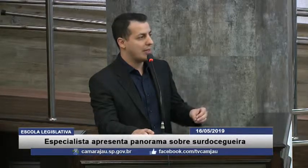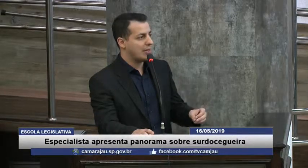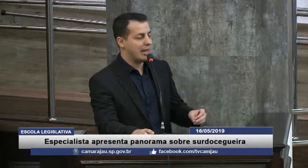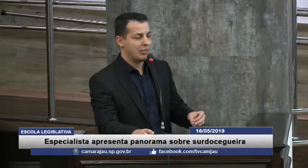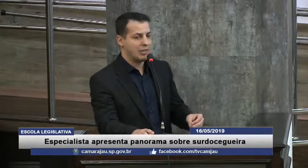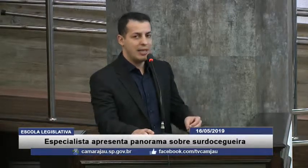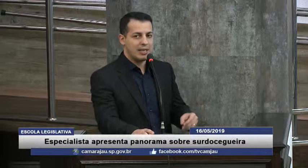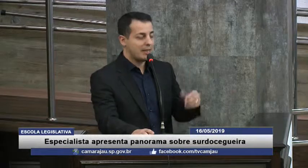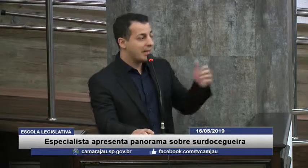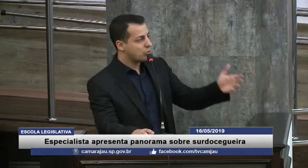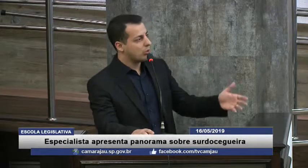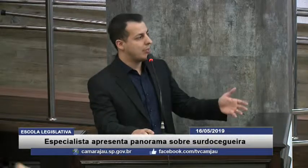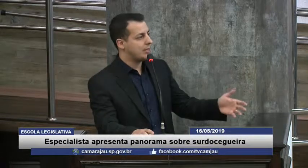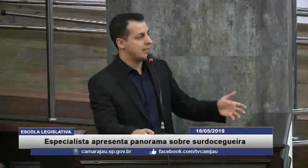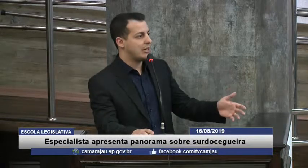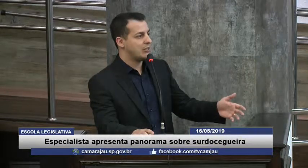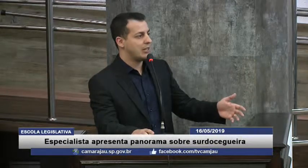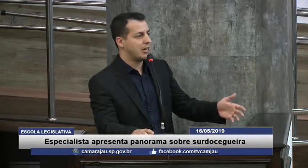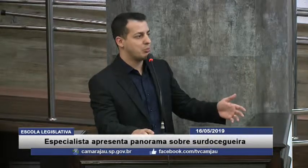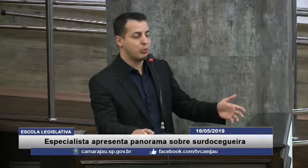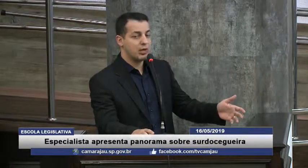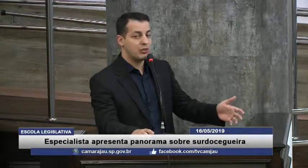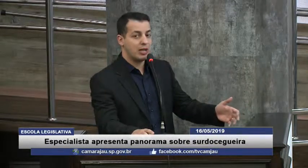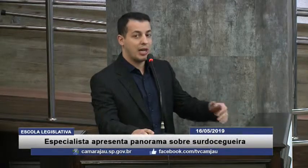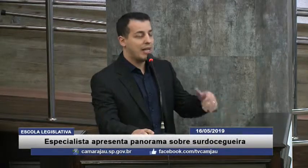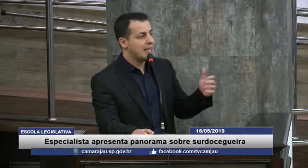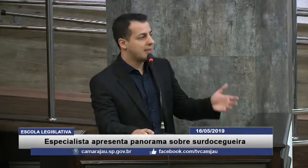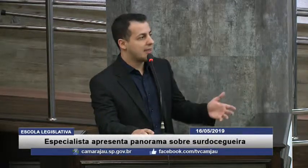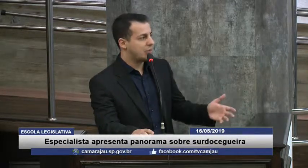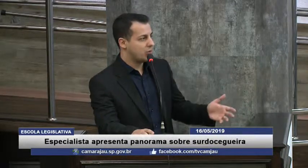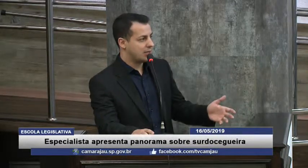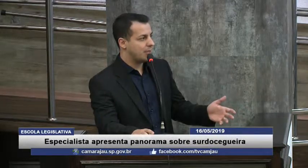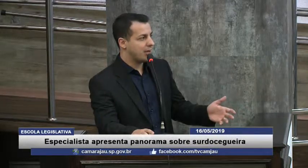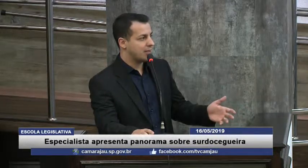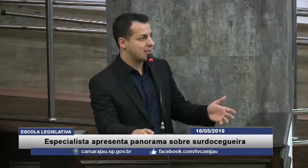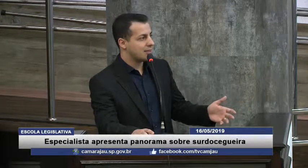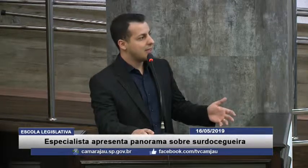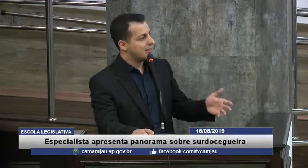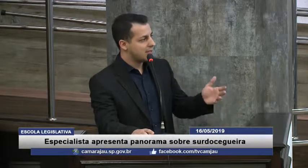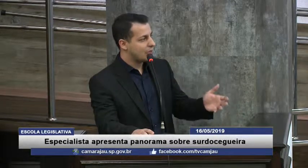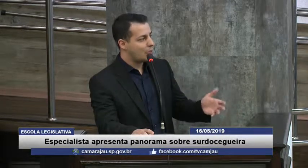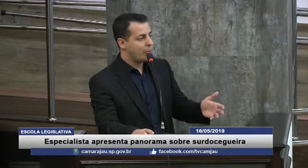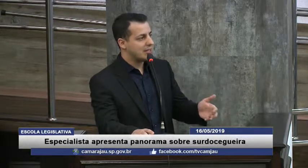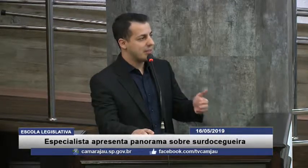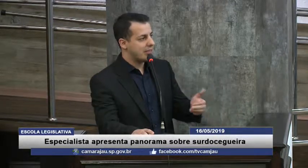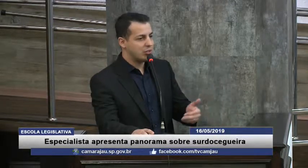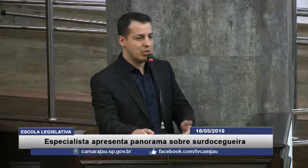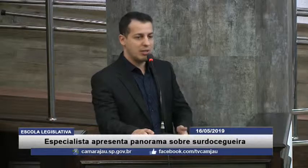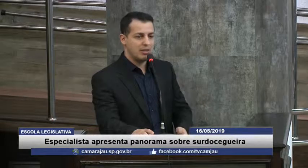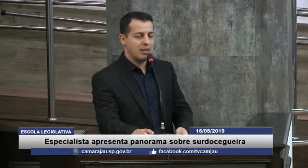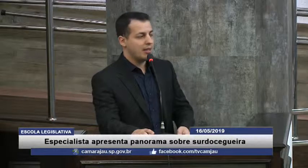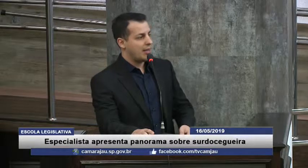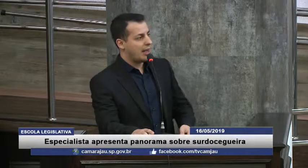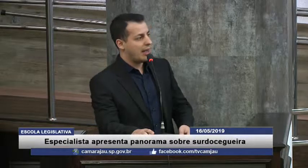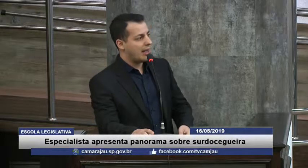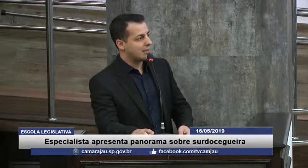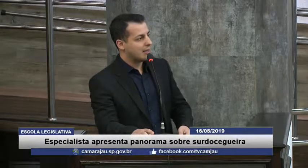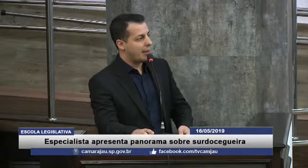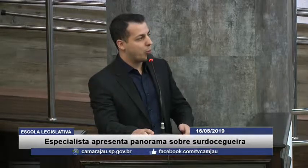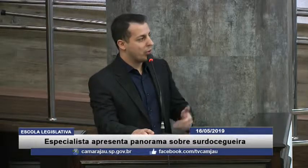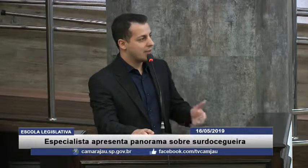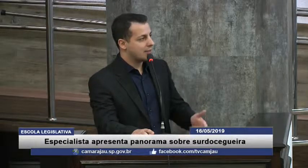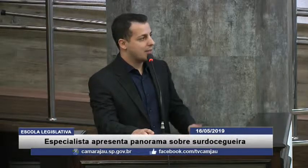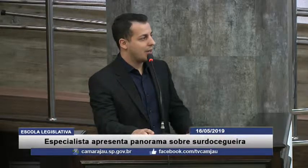dessa comunidade, que têm a sua representatividade política e que têm as suas demandas. E assim como o presidente disse,